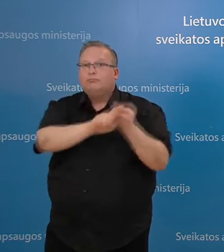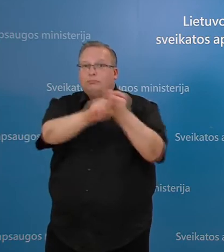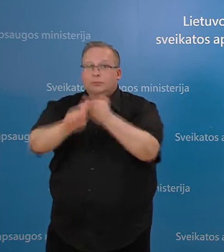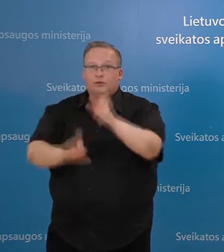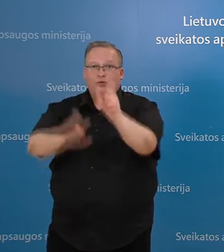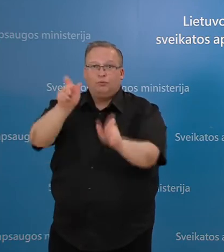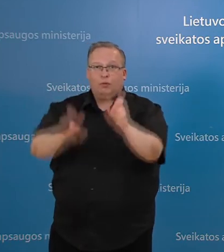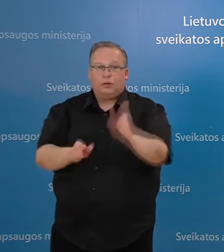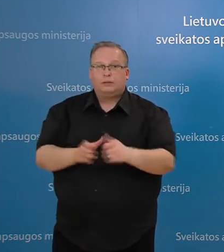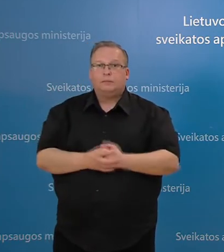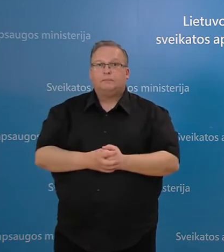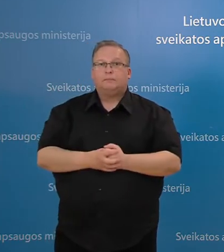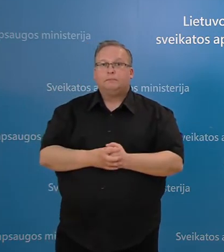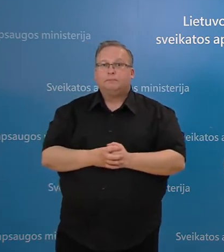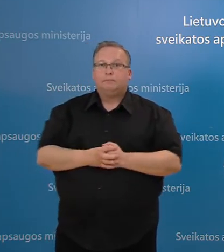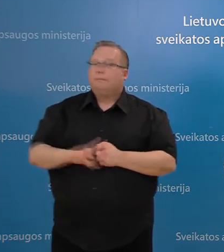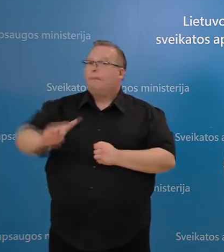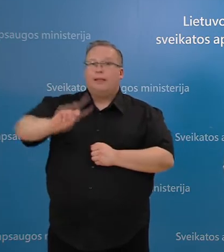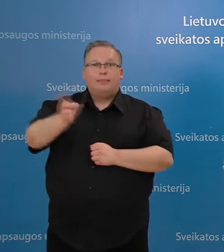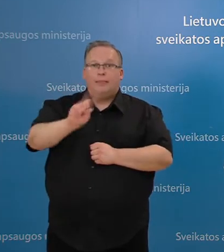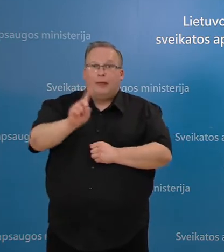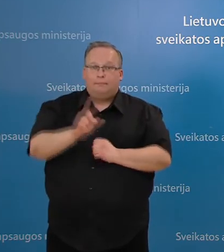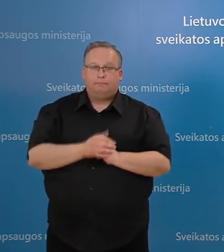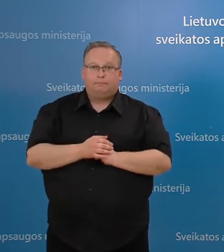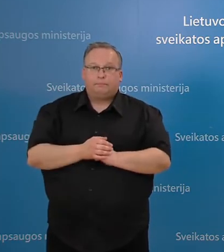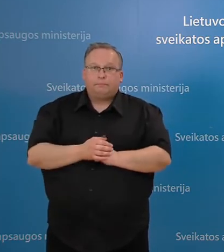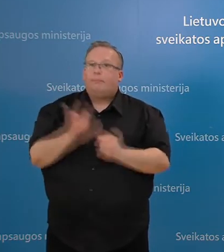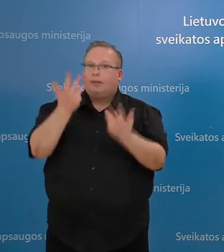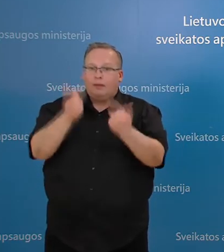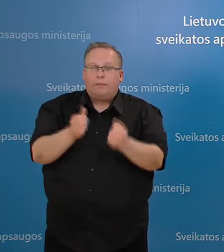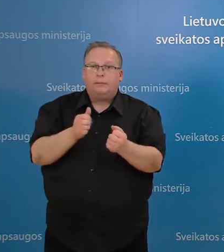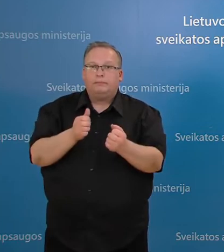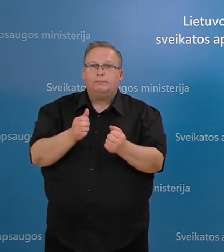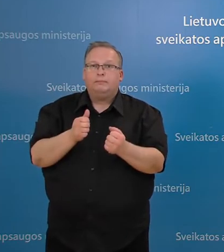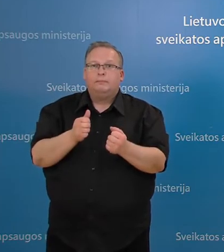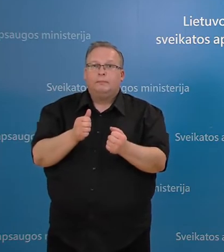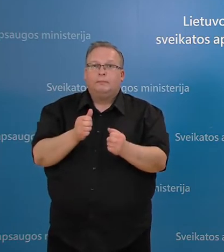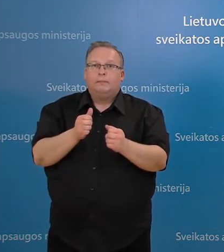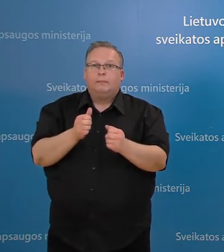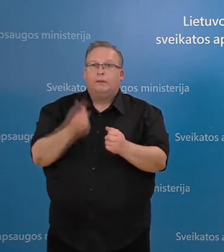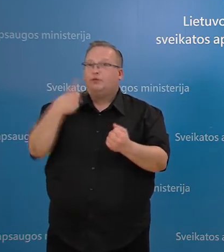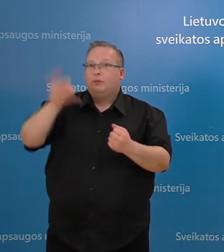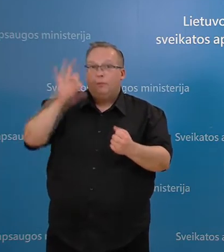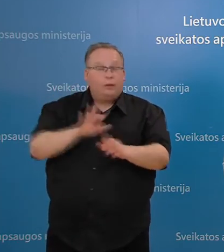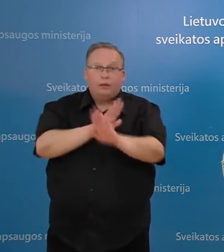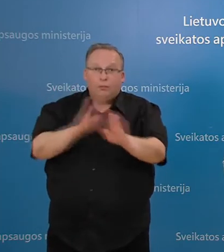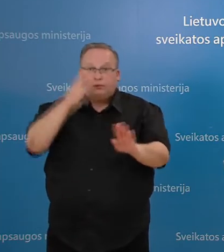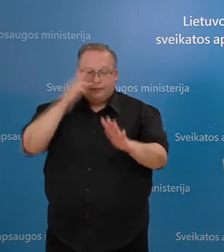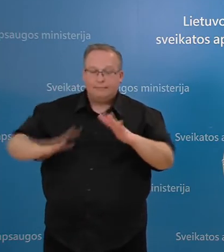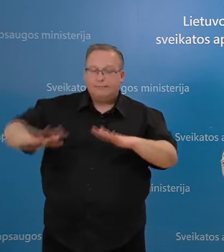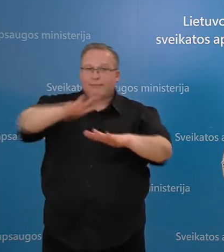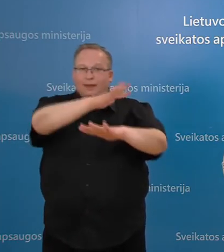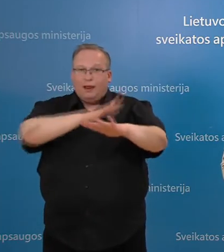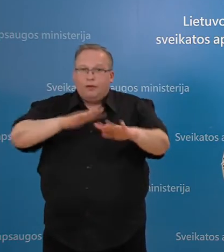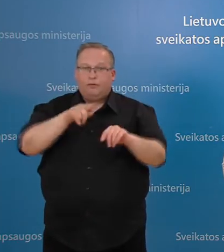žmonės. Ne, tai ne visai taip, tai yra visai taip nebus, todėl kad Lietuvoje, na ir